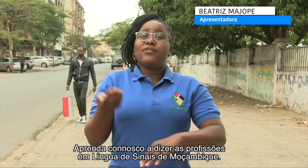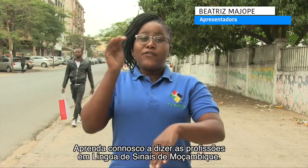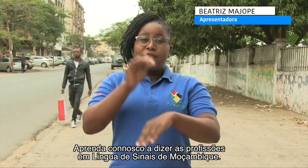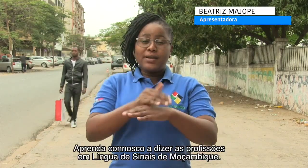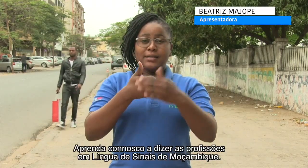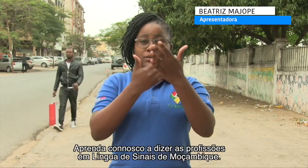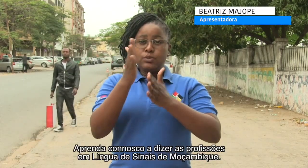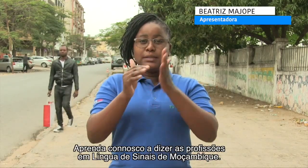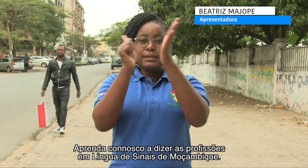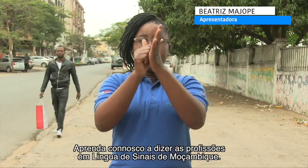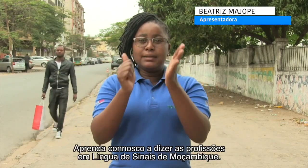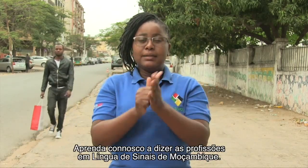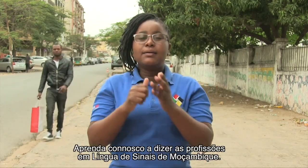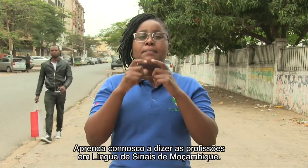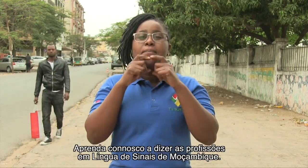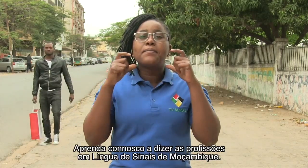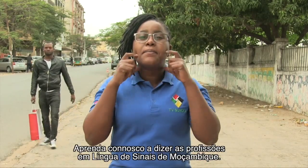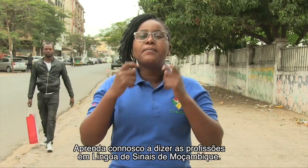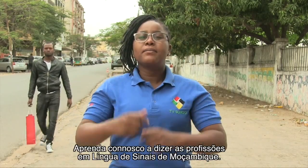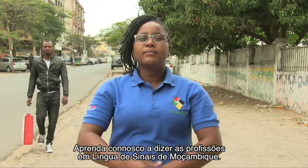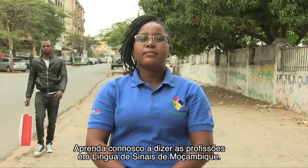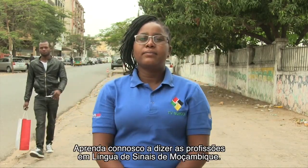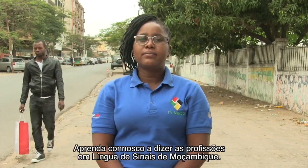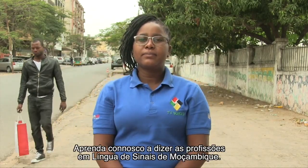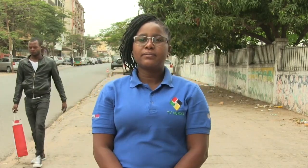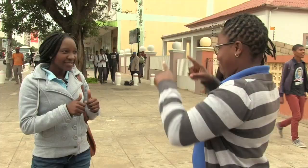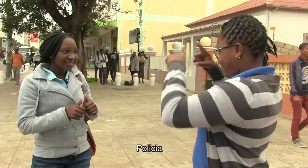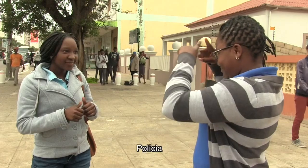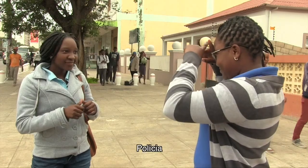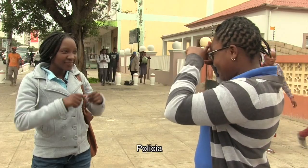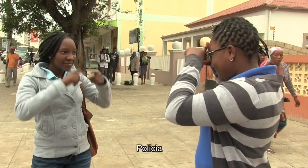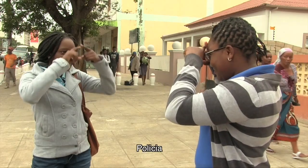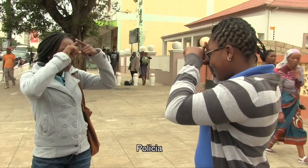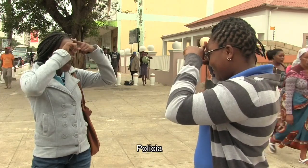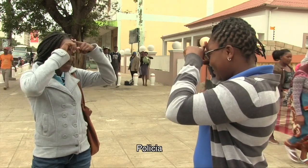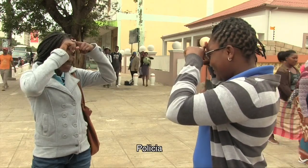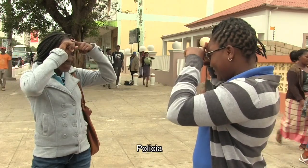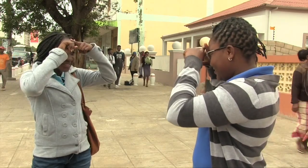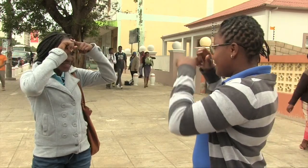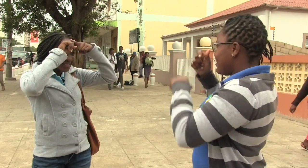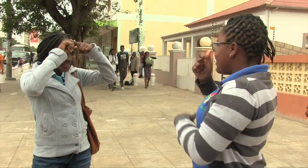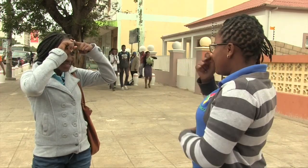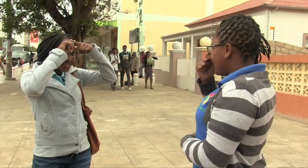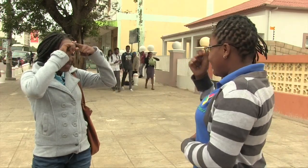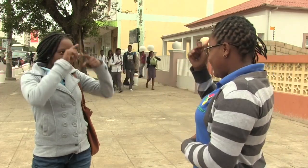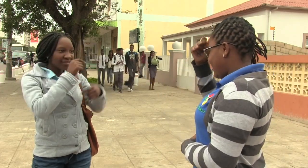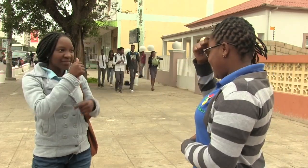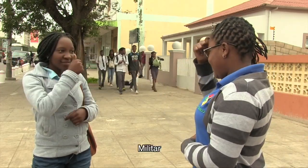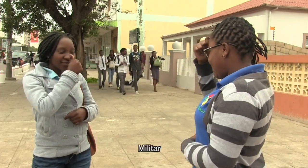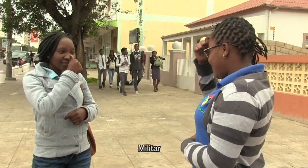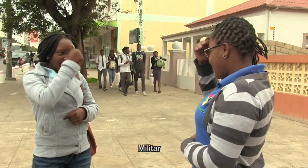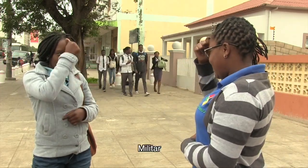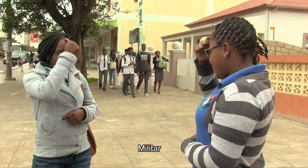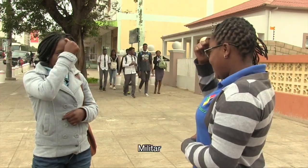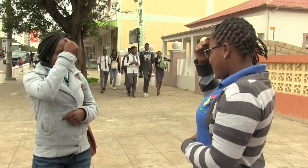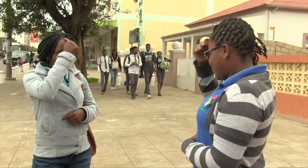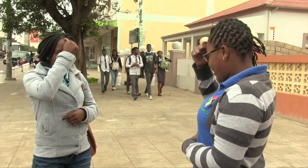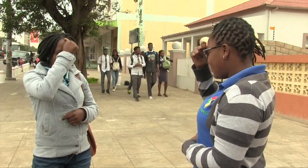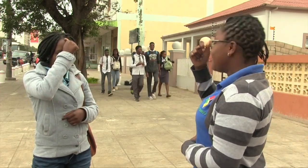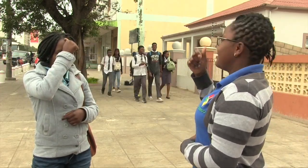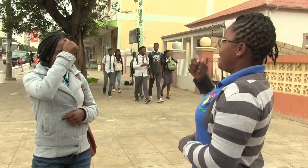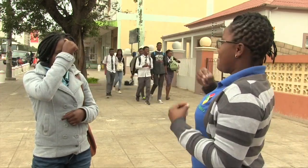dizer as profissões em língua de sinais de Moçambique. Polícia Militar